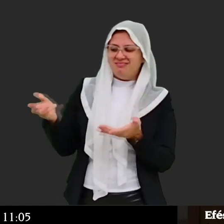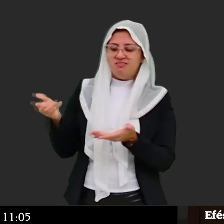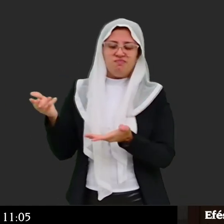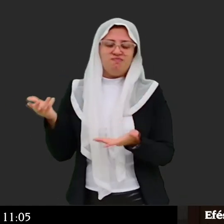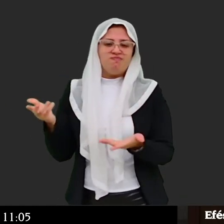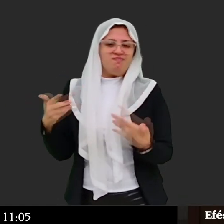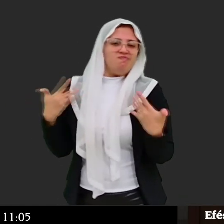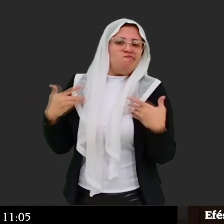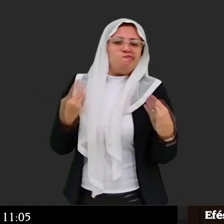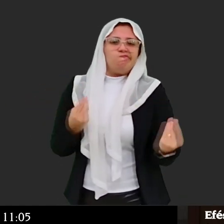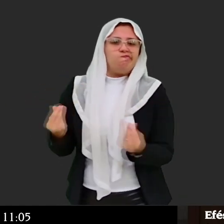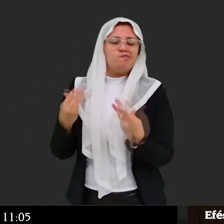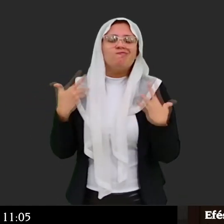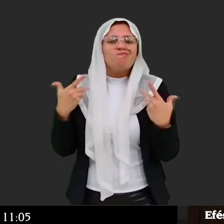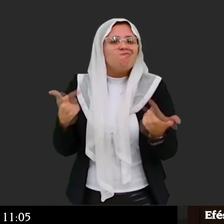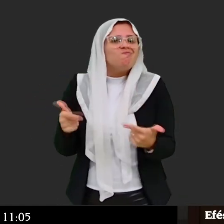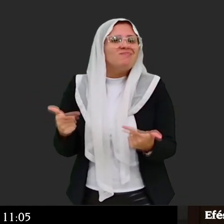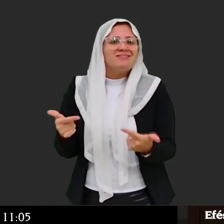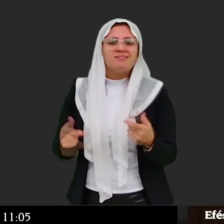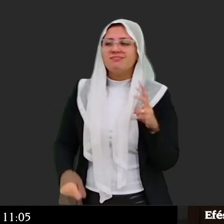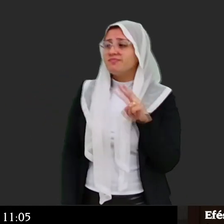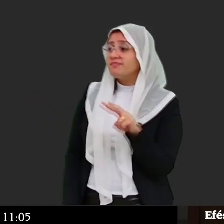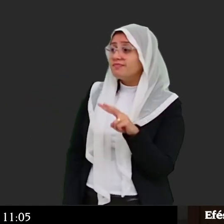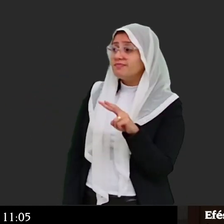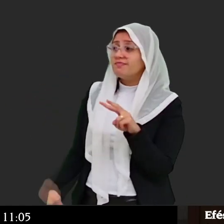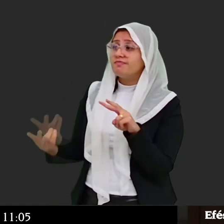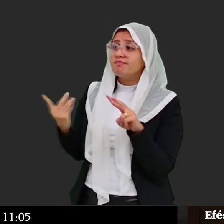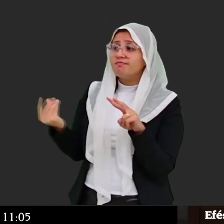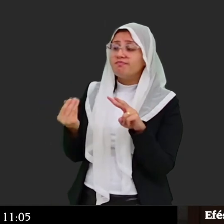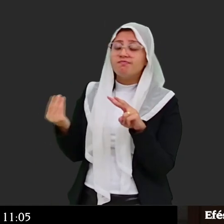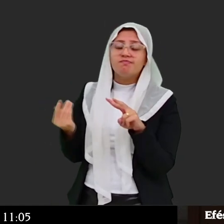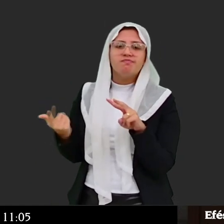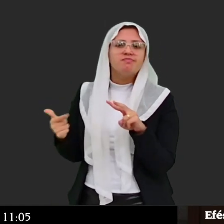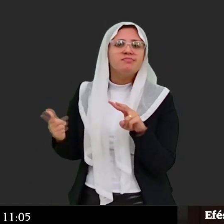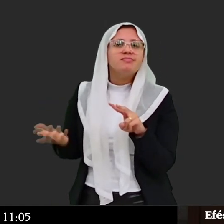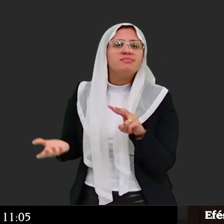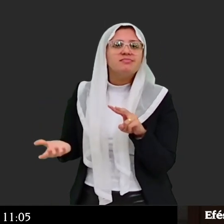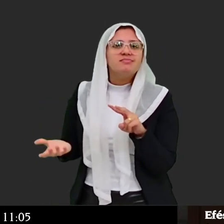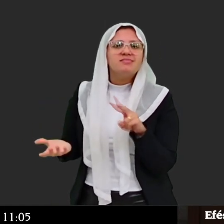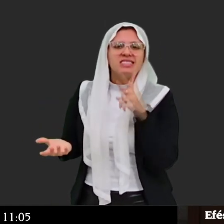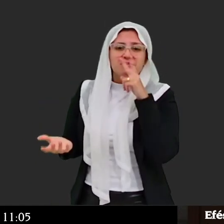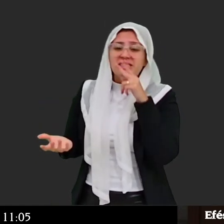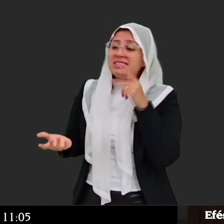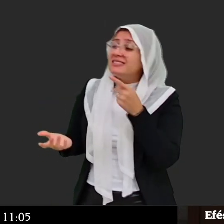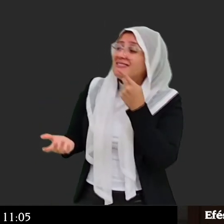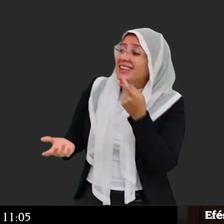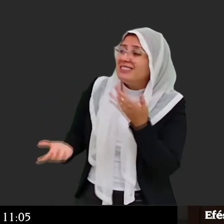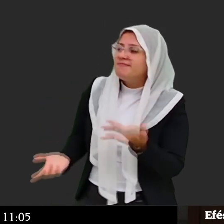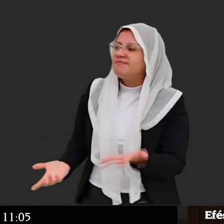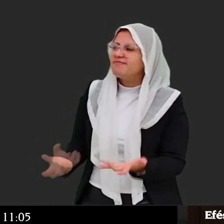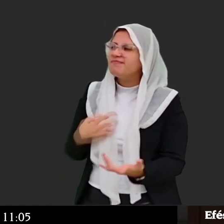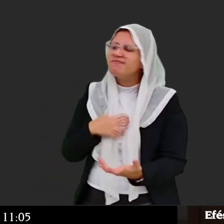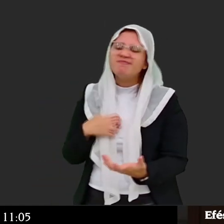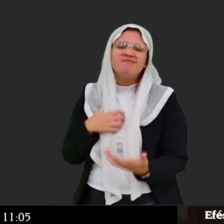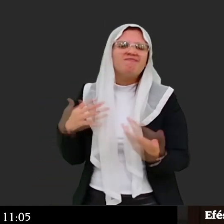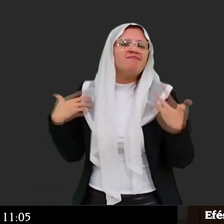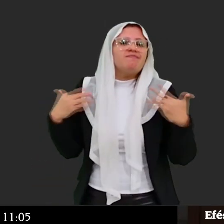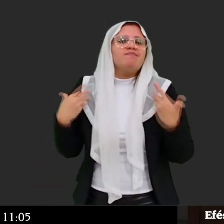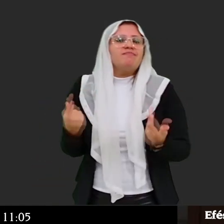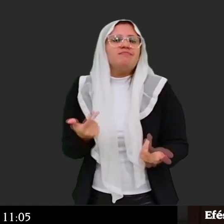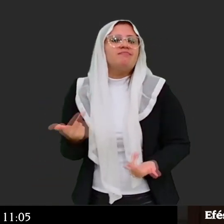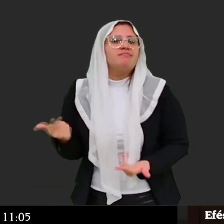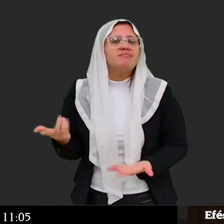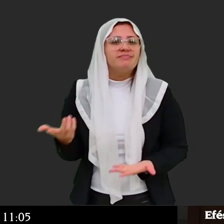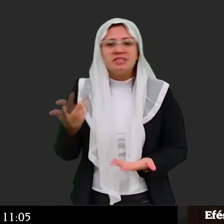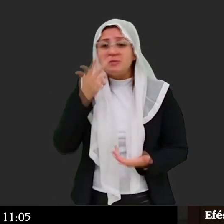há alegria, não há prazer de olhar no rosto do outro, não há prazer de ouvir a voz dela ou a voz dele. O assunto,